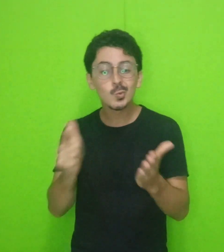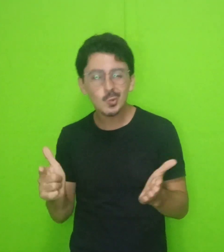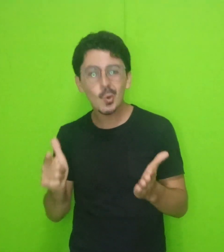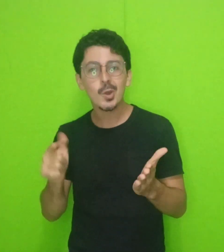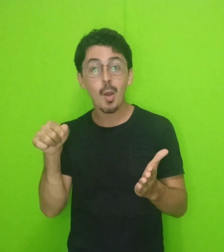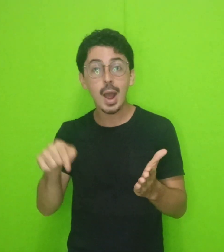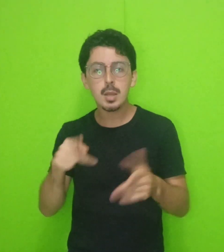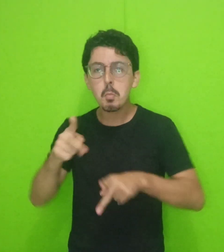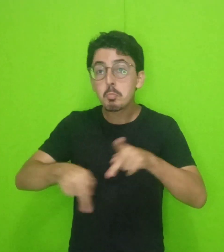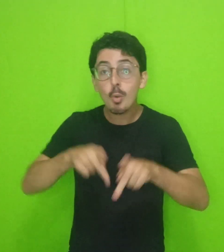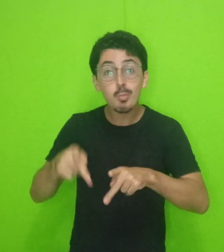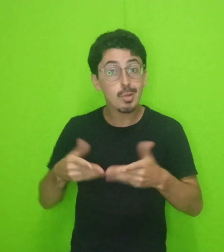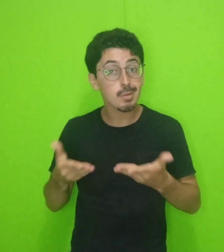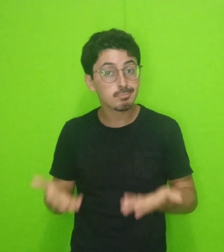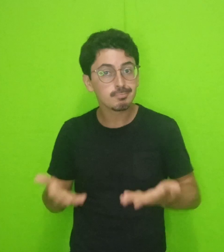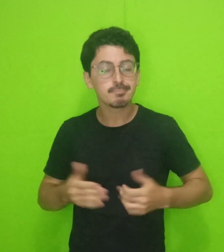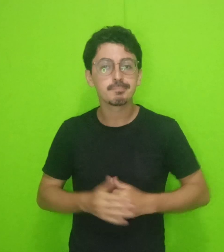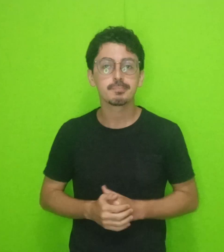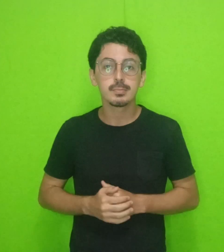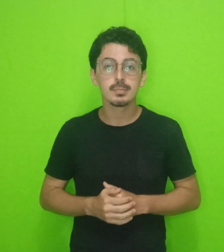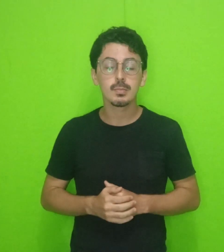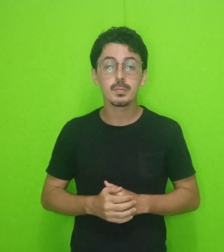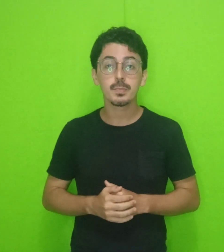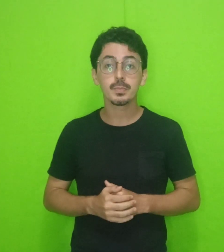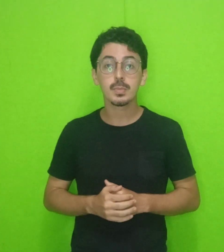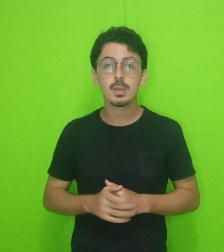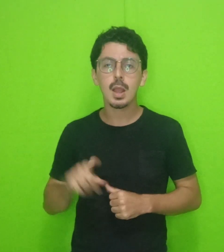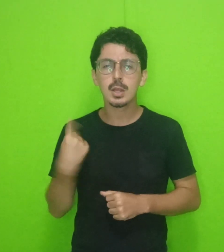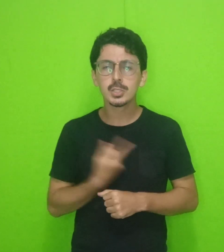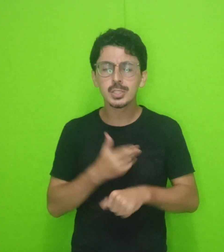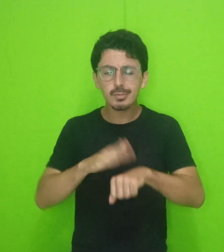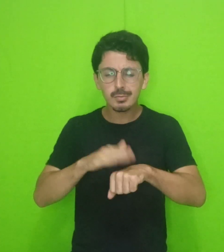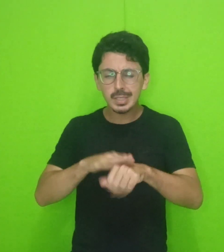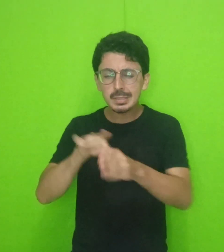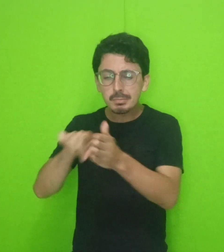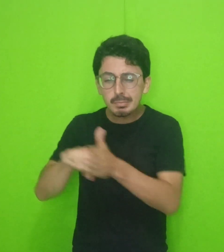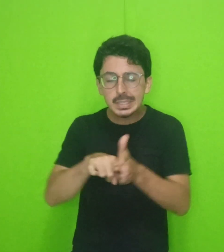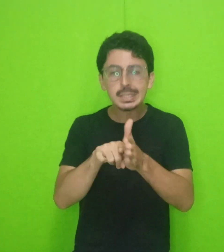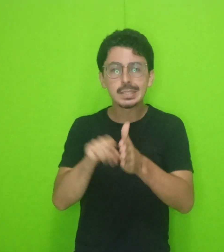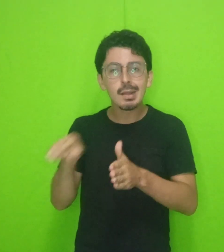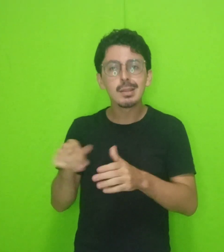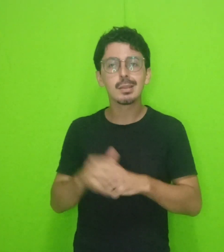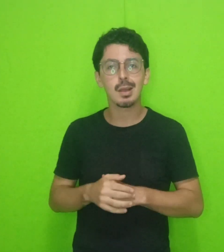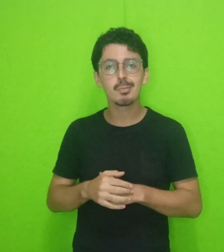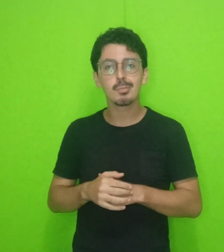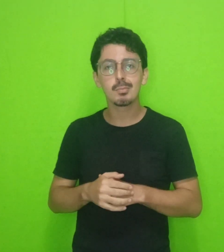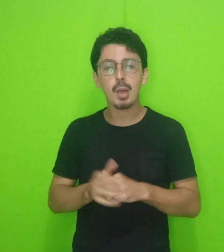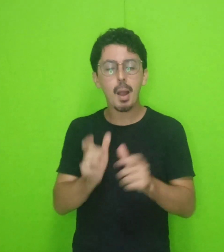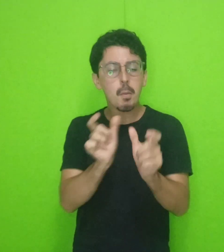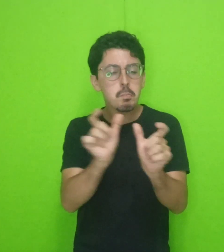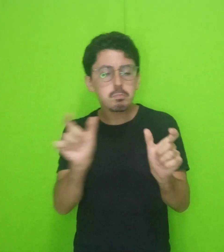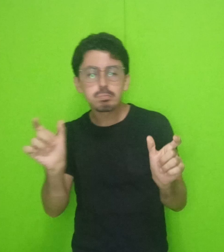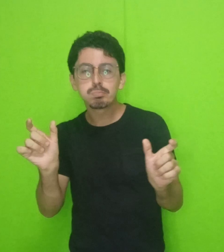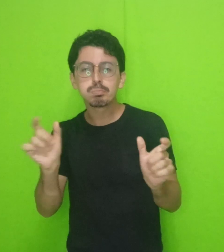populares. A pesquisa Padrões do Português Popular Escrito, o vocabulário do